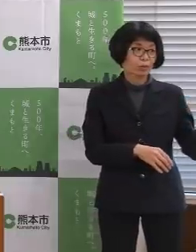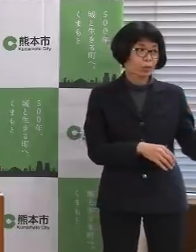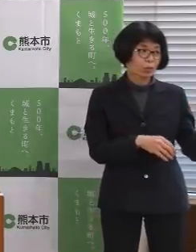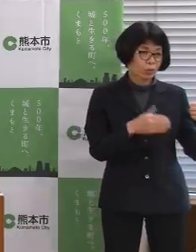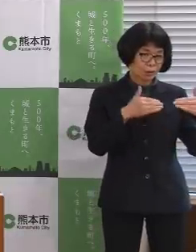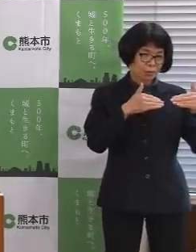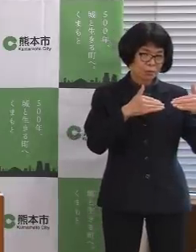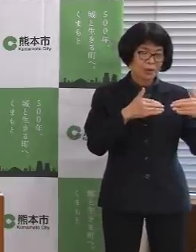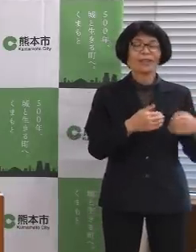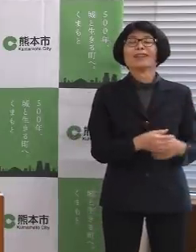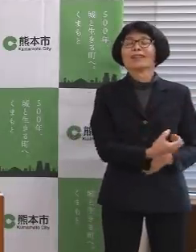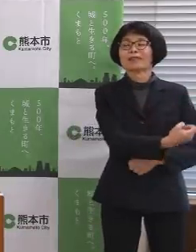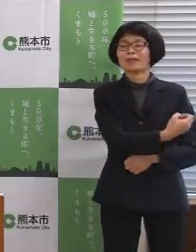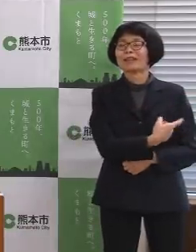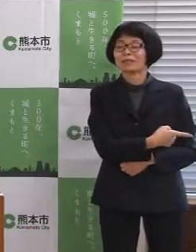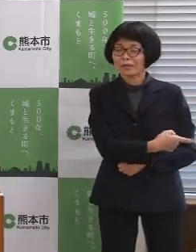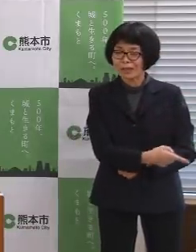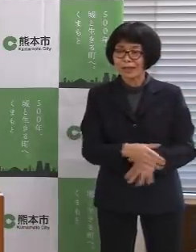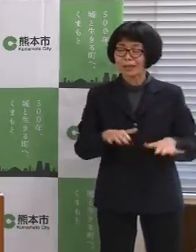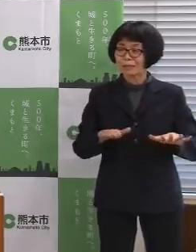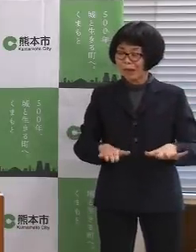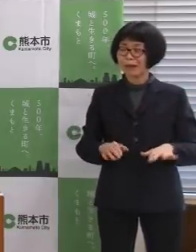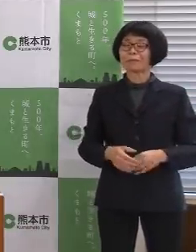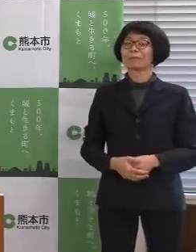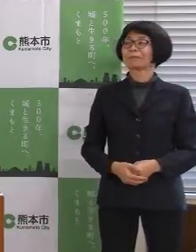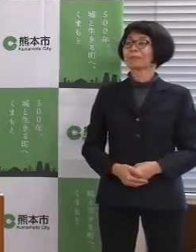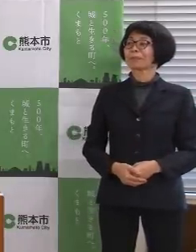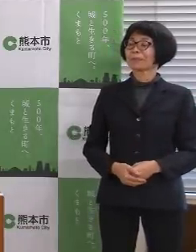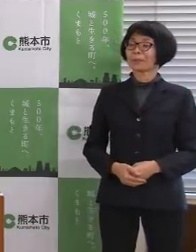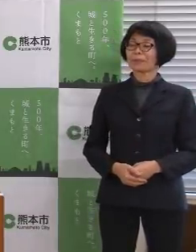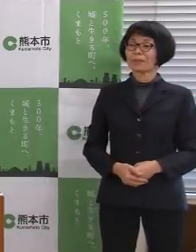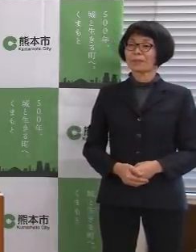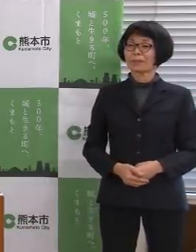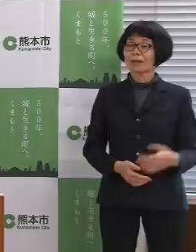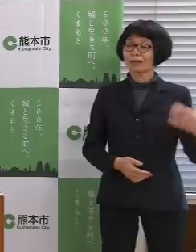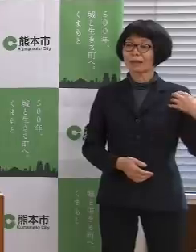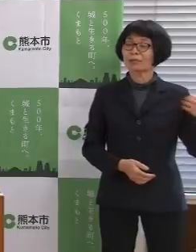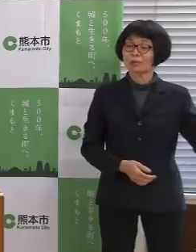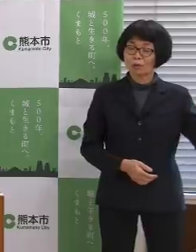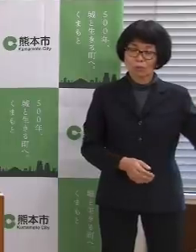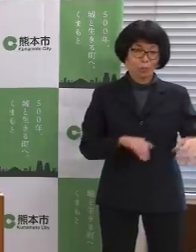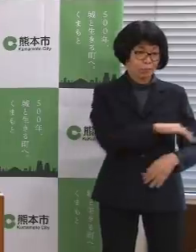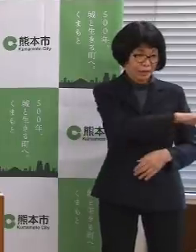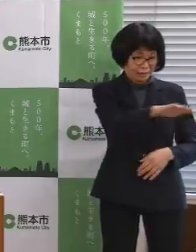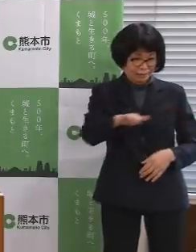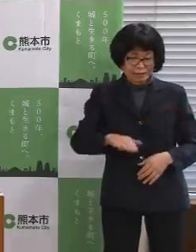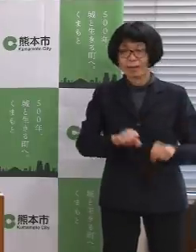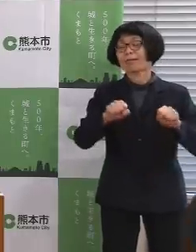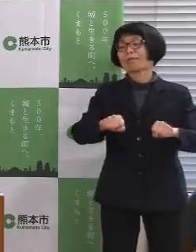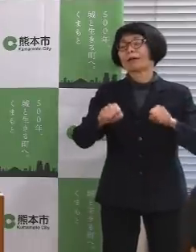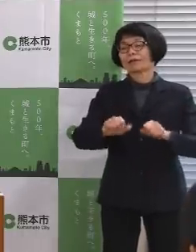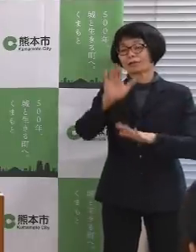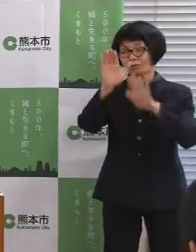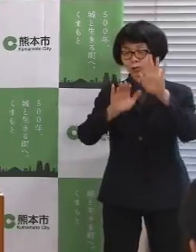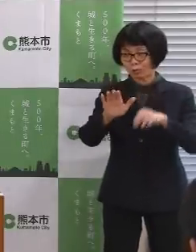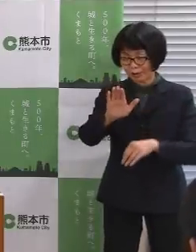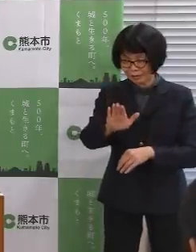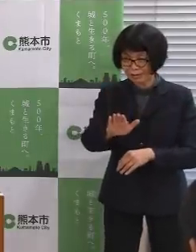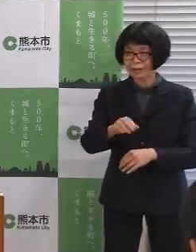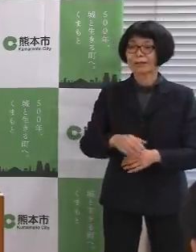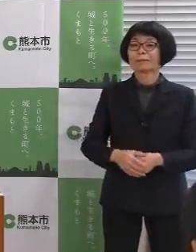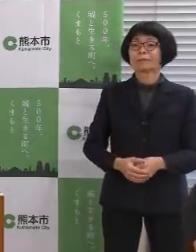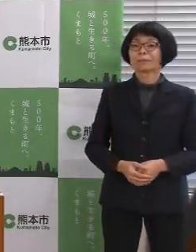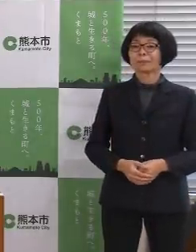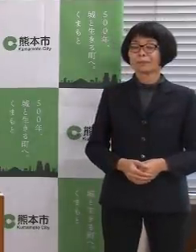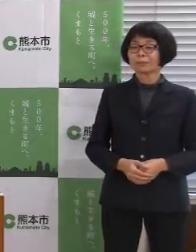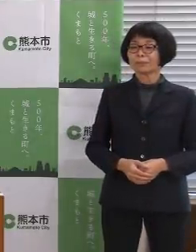が引きつってくると思いますが、まあ、今一生懸命、本当にみんなで頑張ってくれているところです。それからそれに